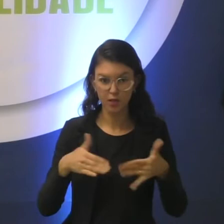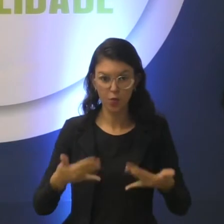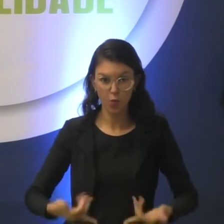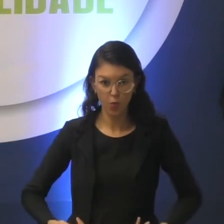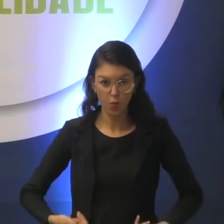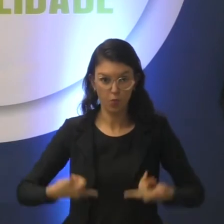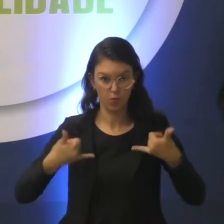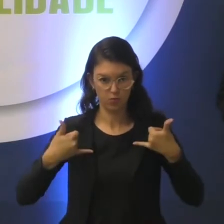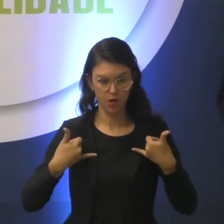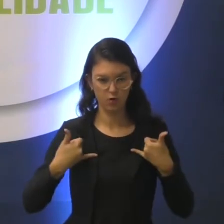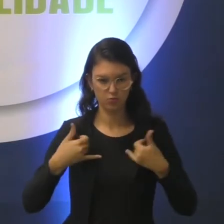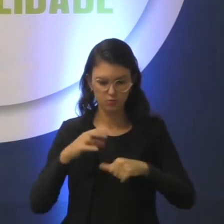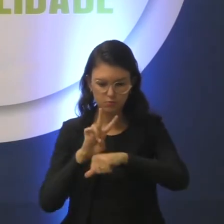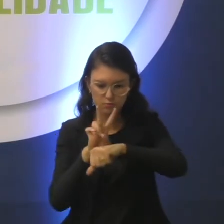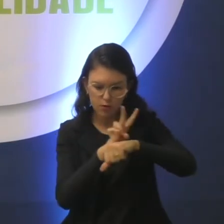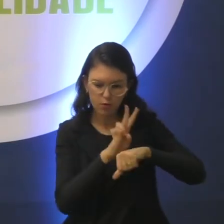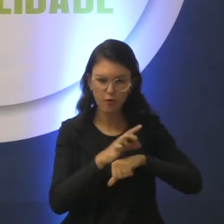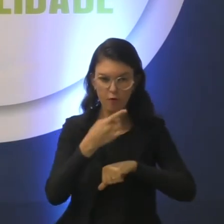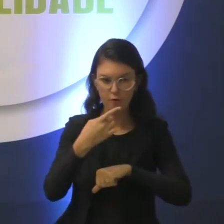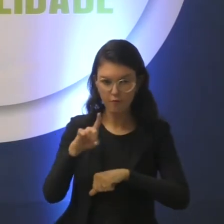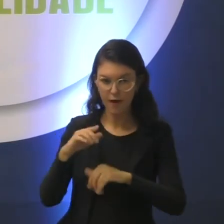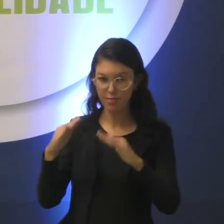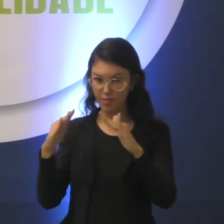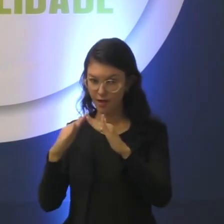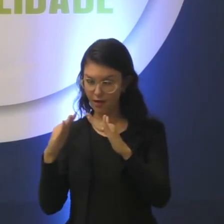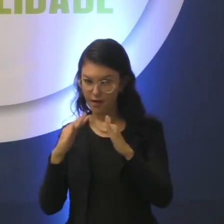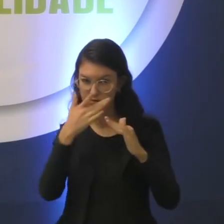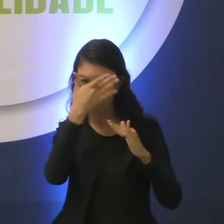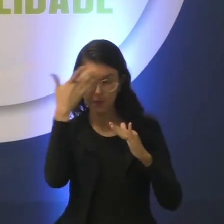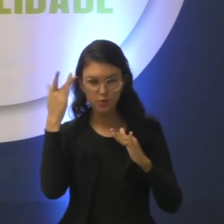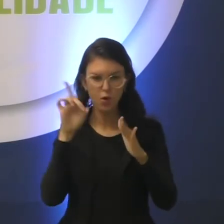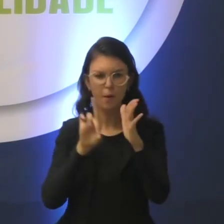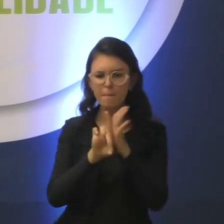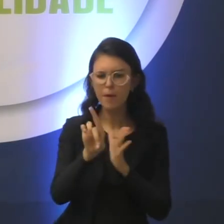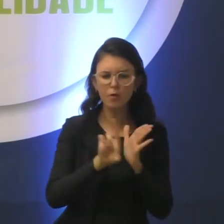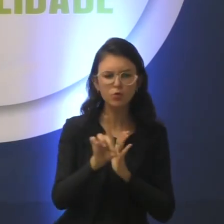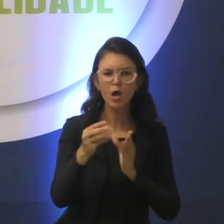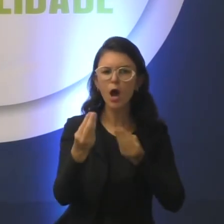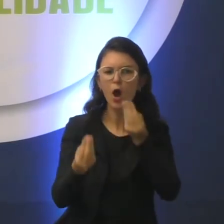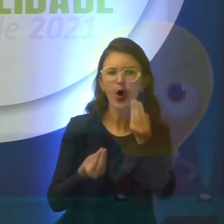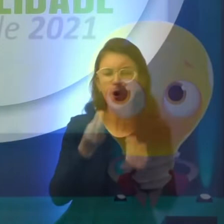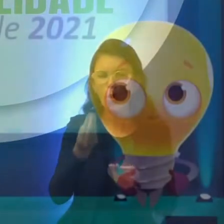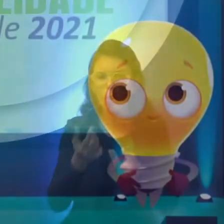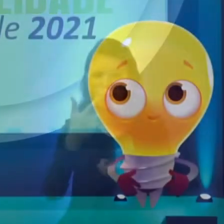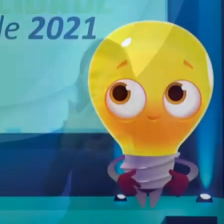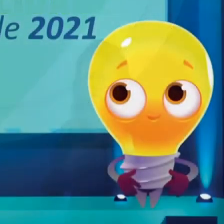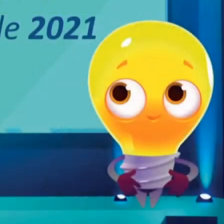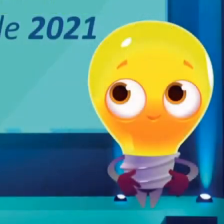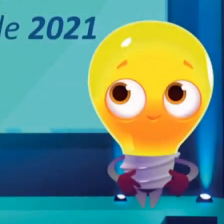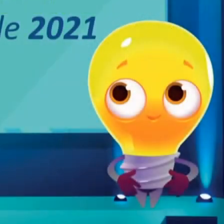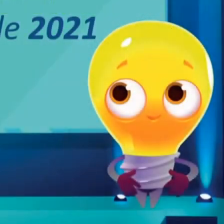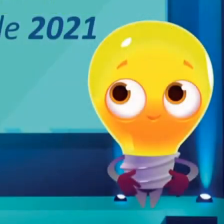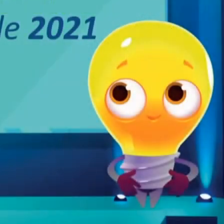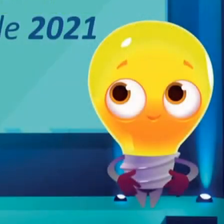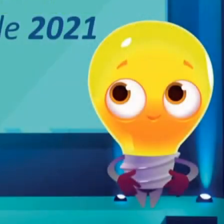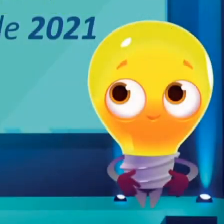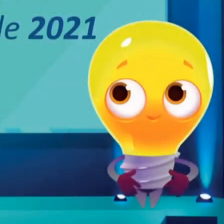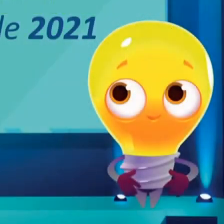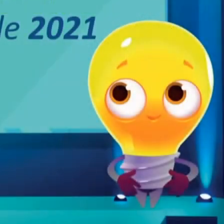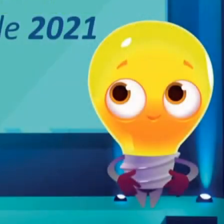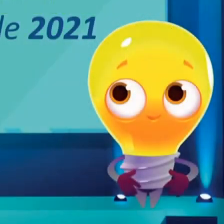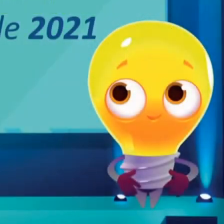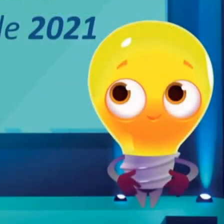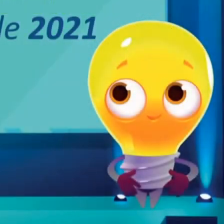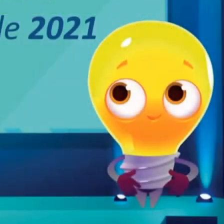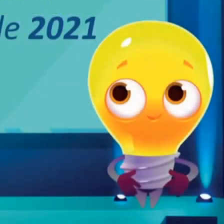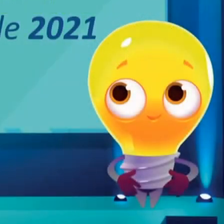regulador que vai até a residência do consumidor para perguntar sobre a prestação do serviço, e esse resultado integralmente é